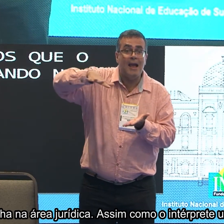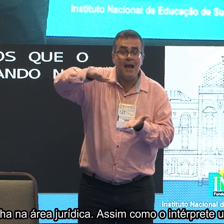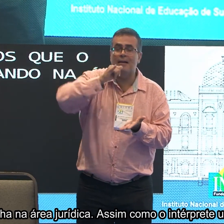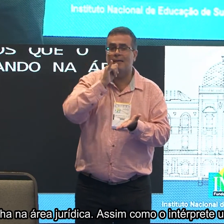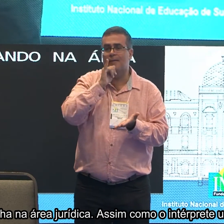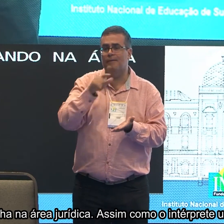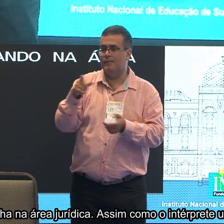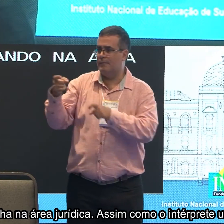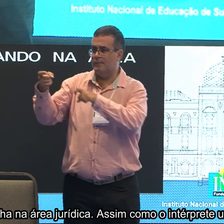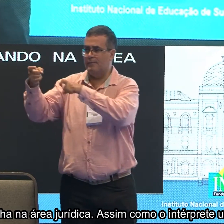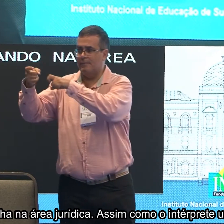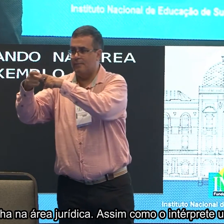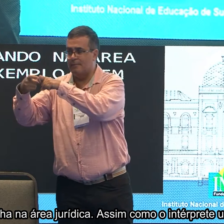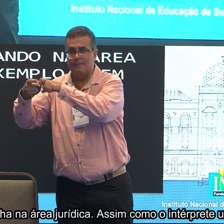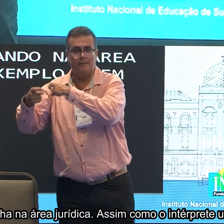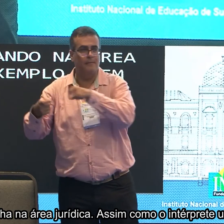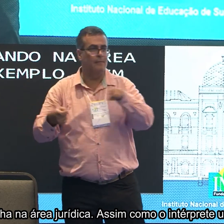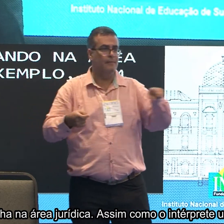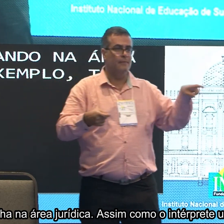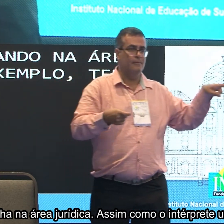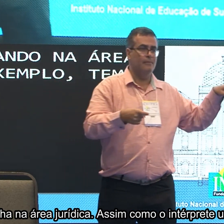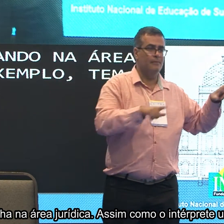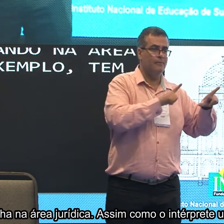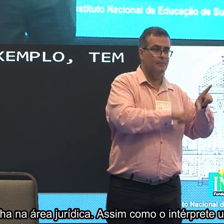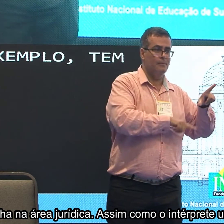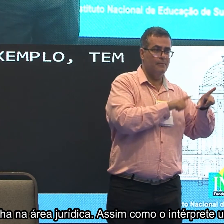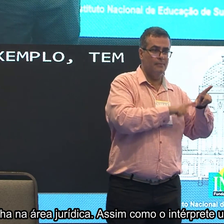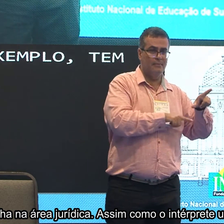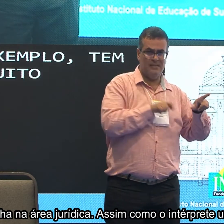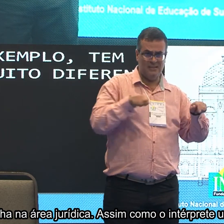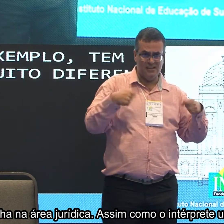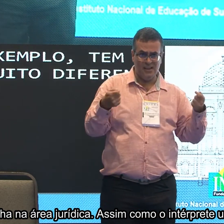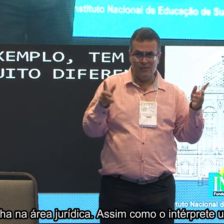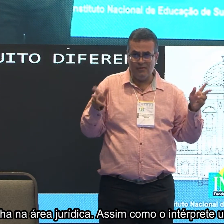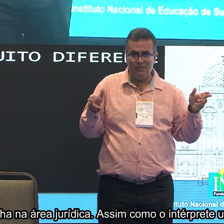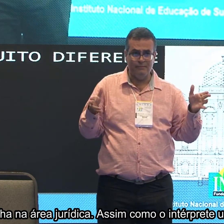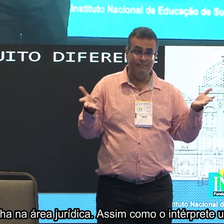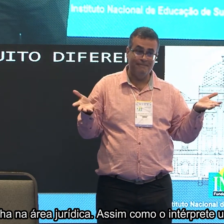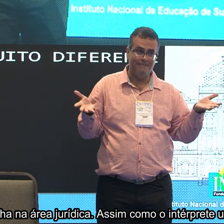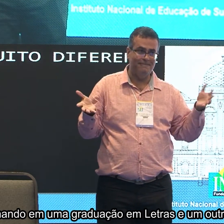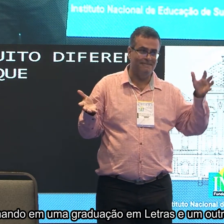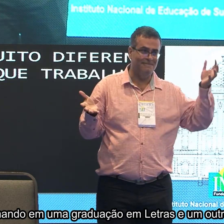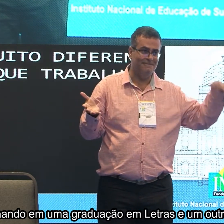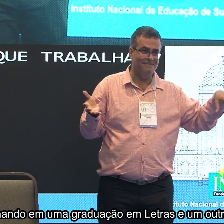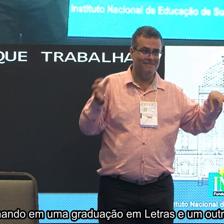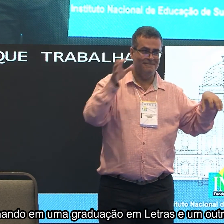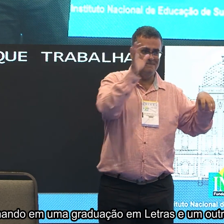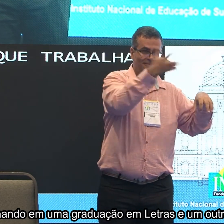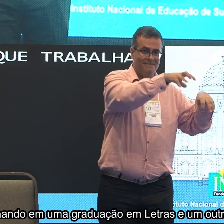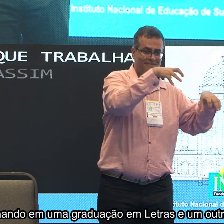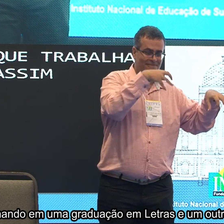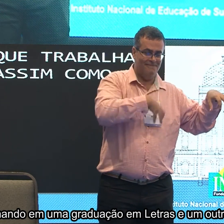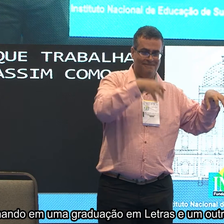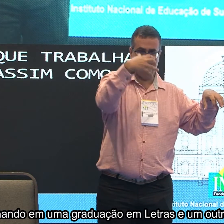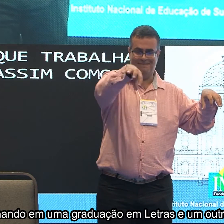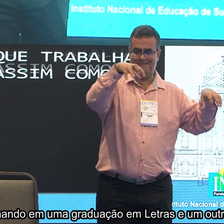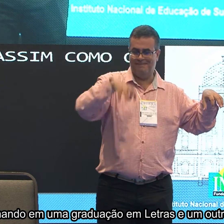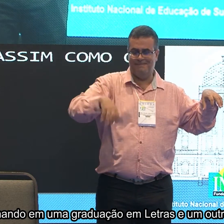área jurídica. Assim como o intérprete universitário, que trabalhando numa graduação em letras e